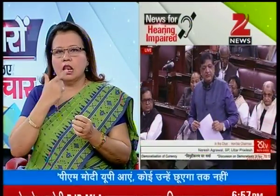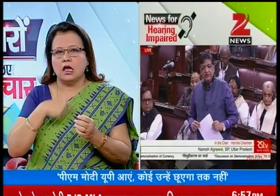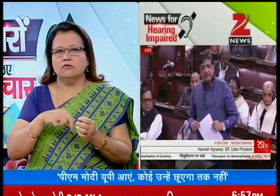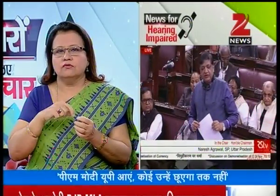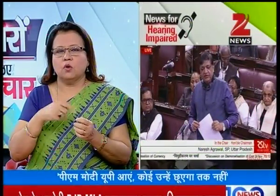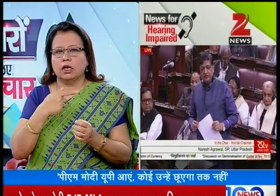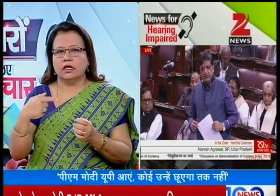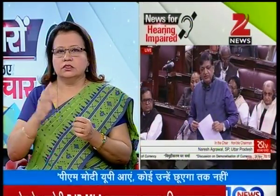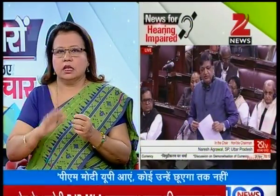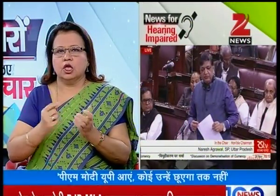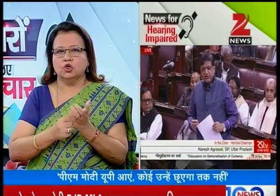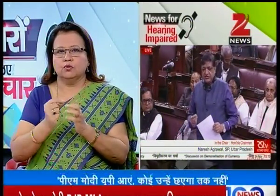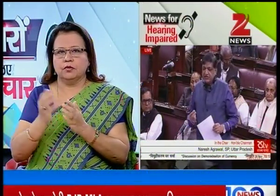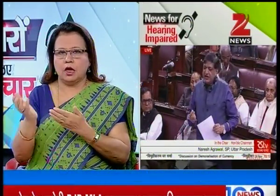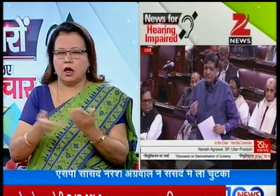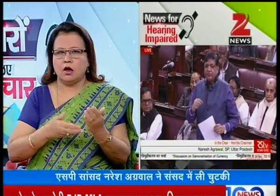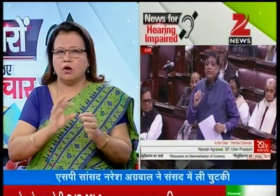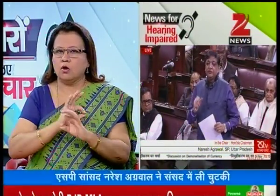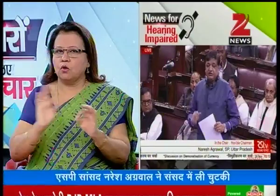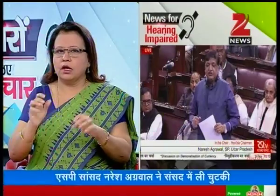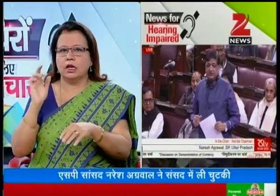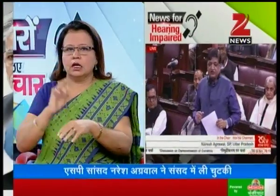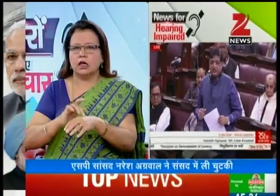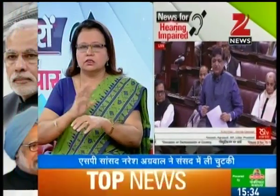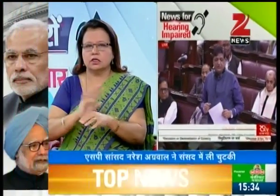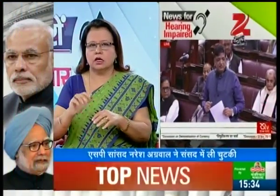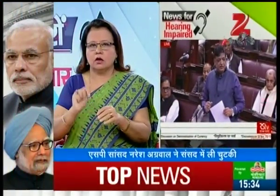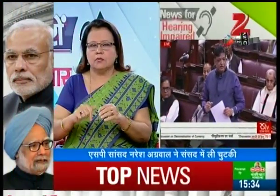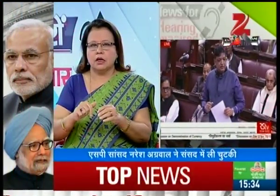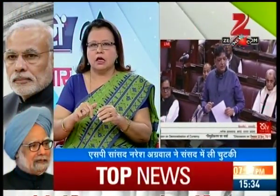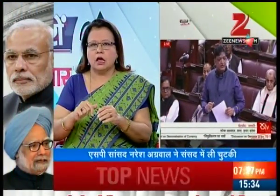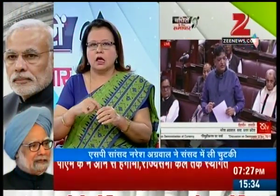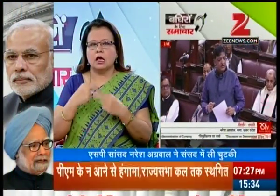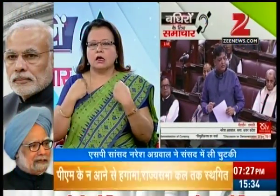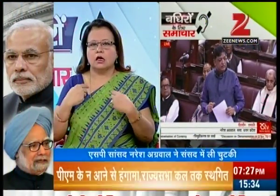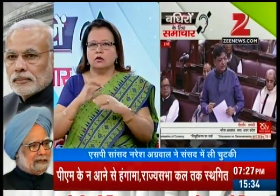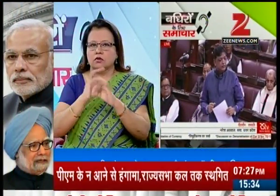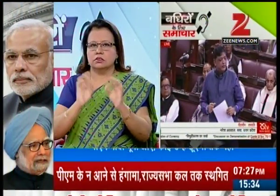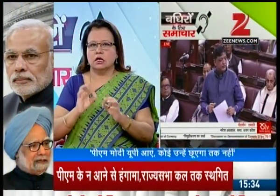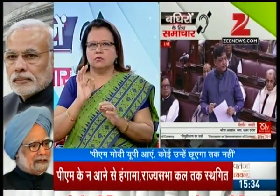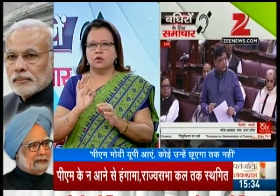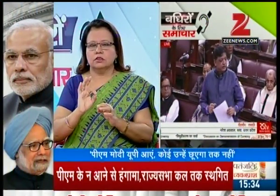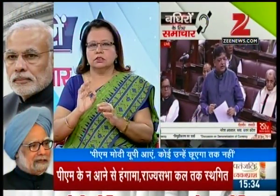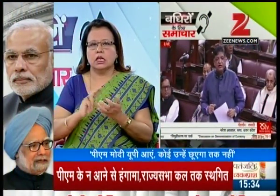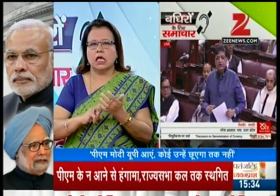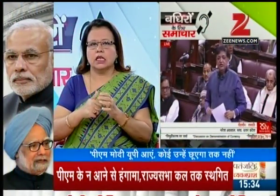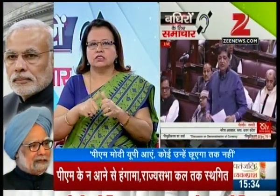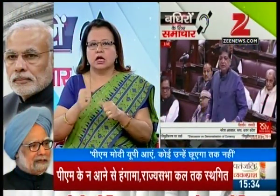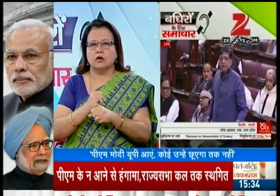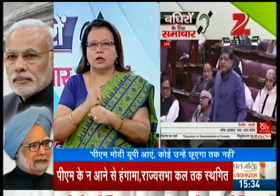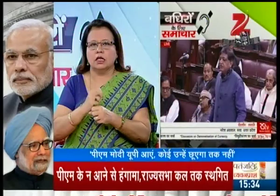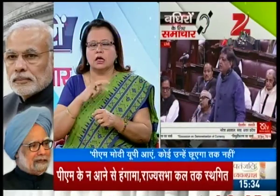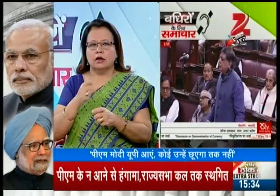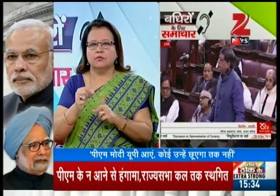खतरा है वह यूपी में आ जाए उन्हें कोई छुए तक नहीं क्योंकि हमारे यहां कानून व्यवस्था अच्छी है नरेश